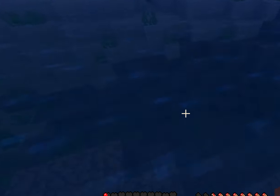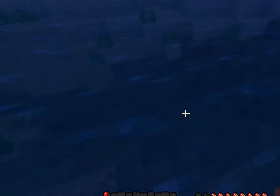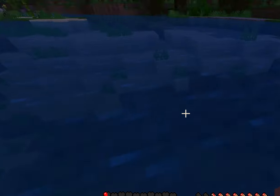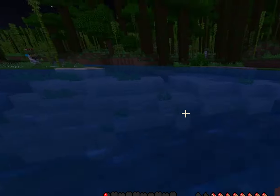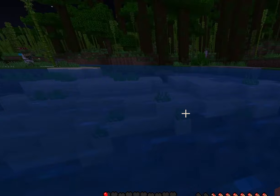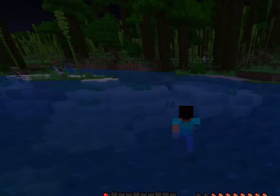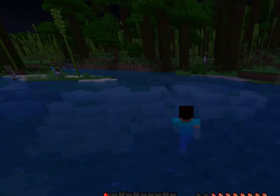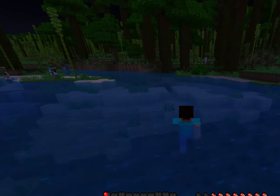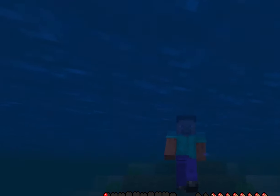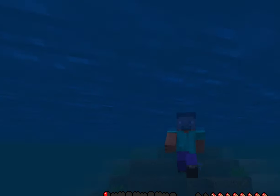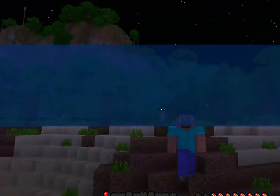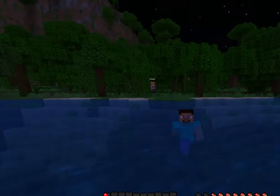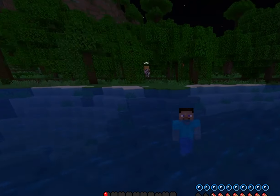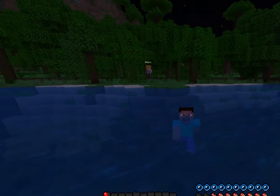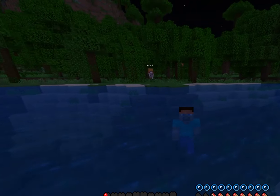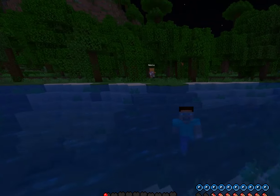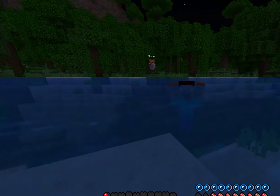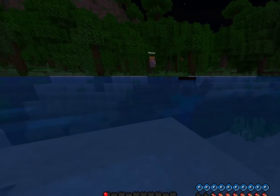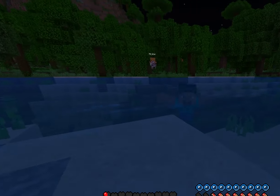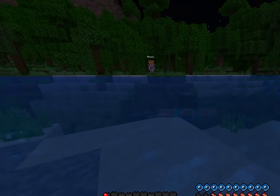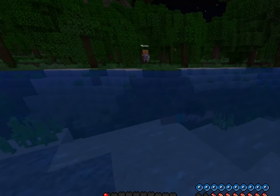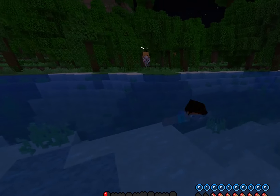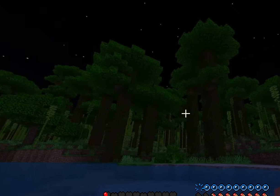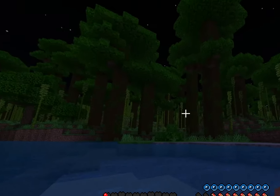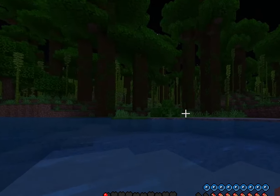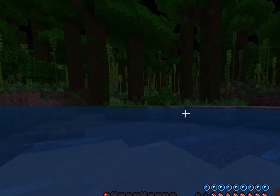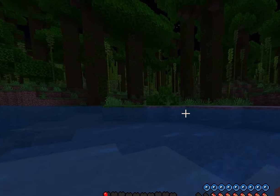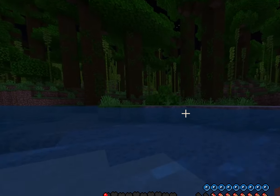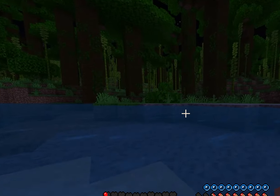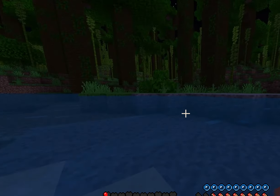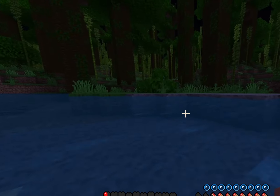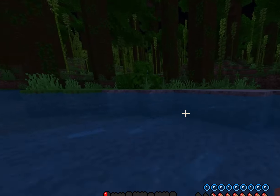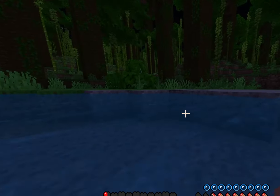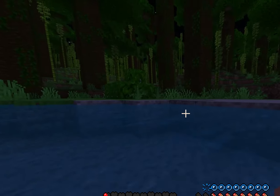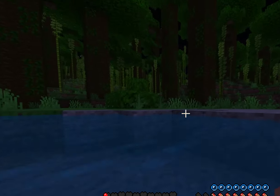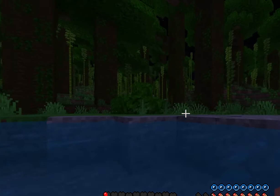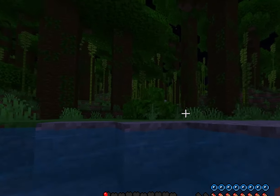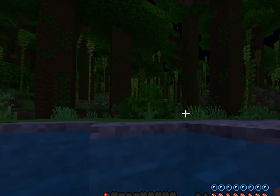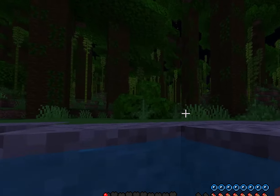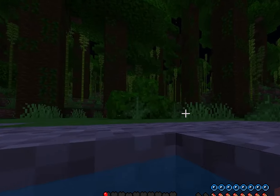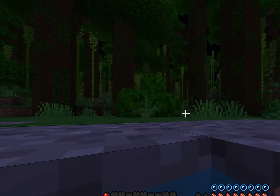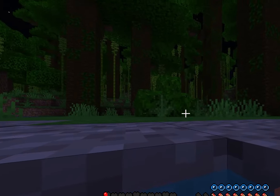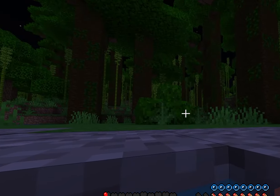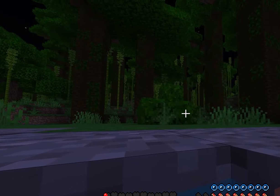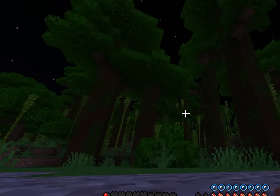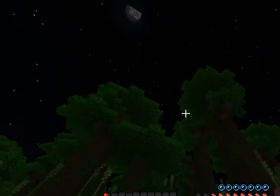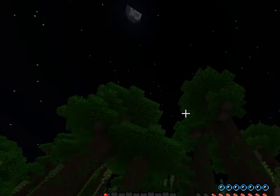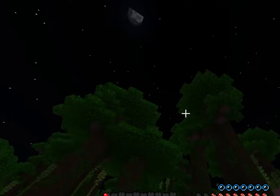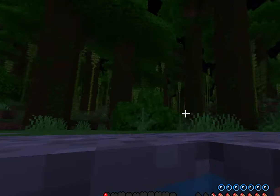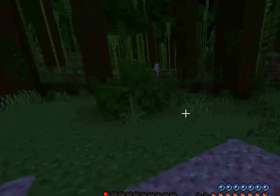やばい…終わった… pous,ちゃめちゃうしいな。やばい、来んな。置いてって!やばい、助けて。